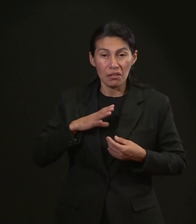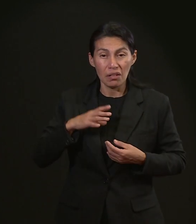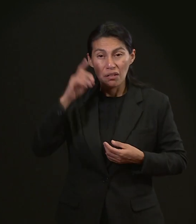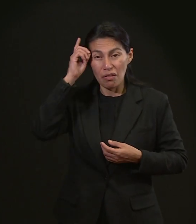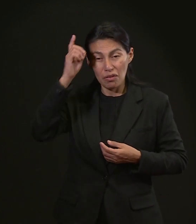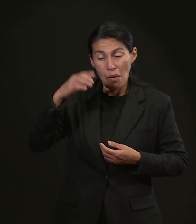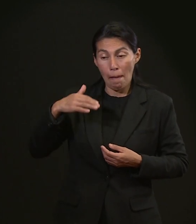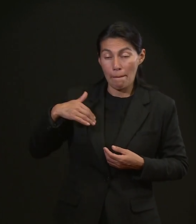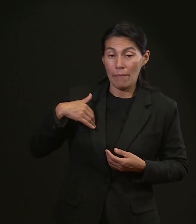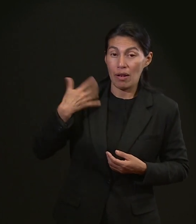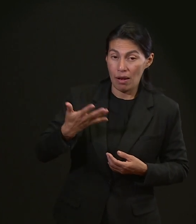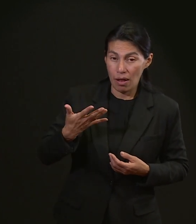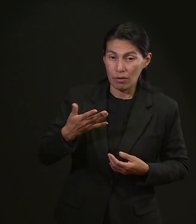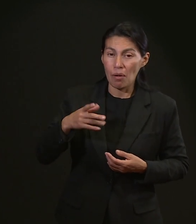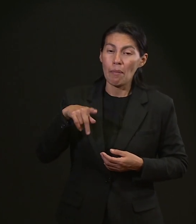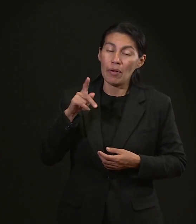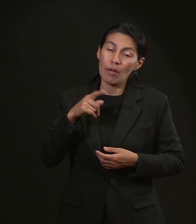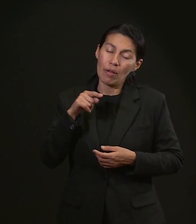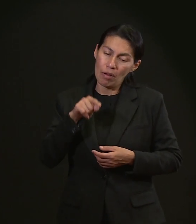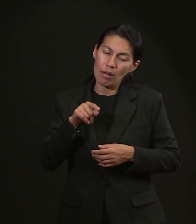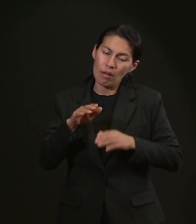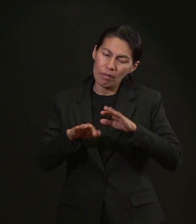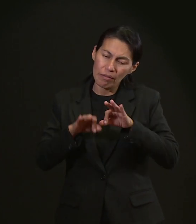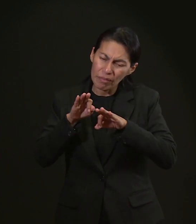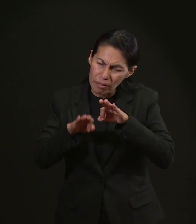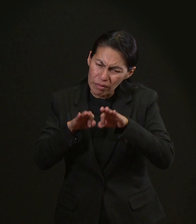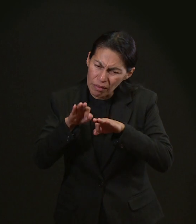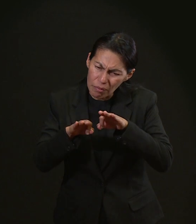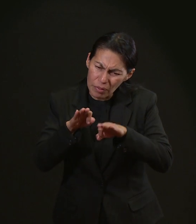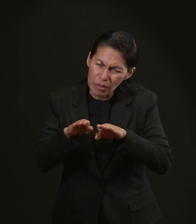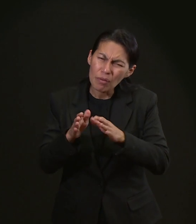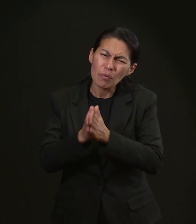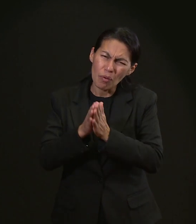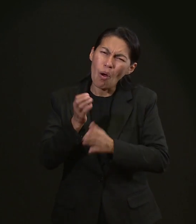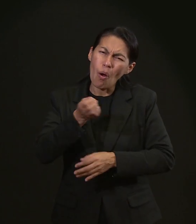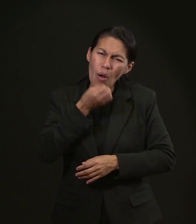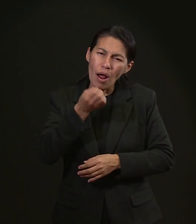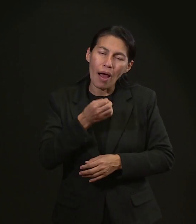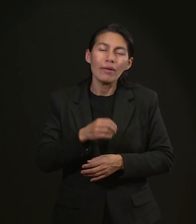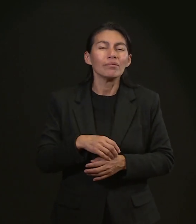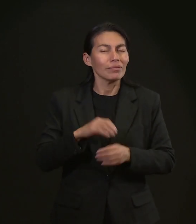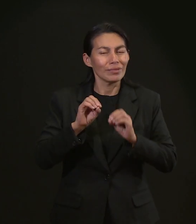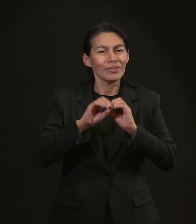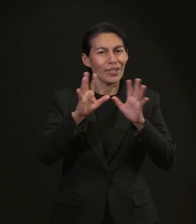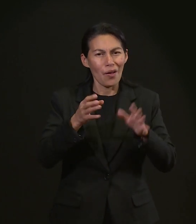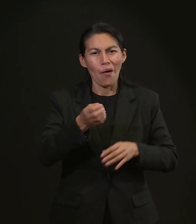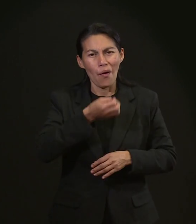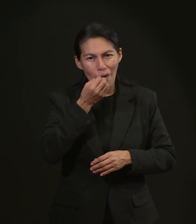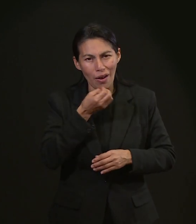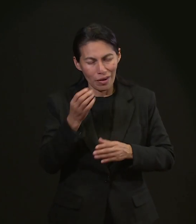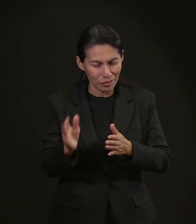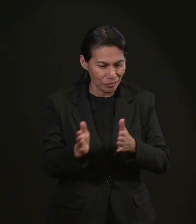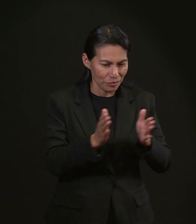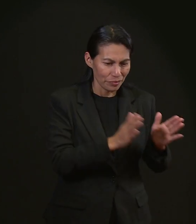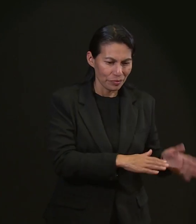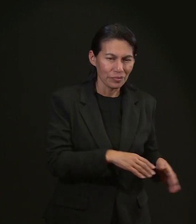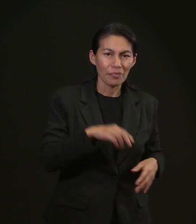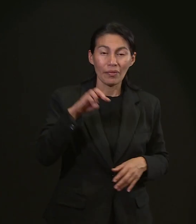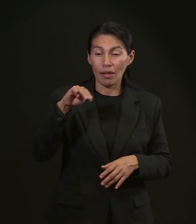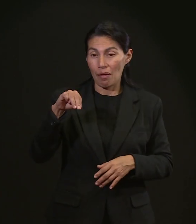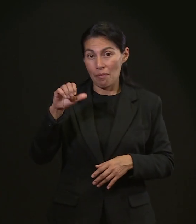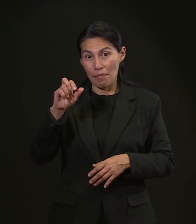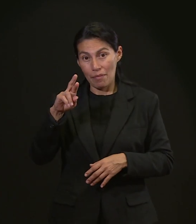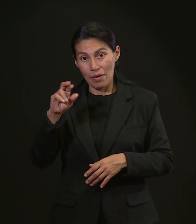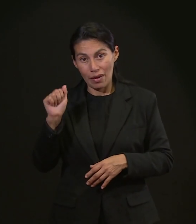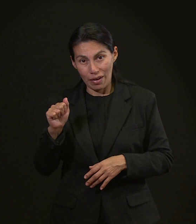hecho un milagro en nuestras vidas pero sigue en tratamiento vamos a estar orando por el mar a las noticias que